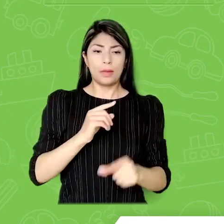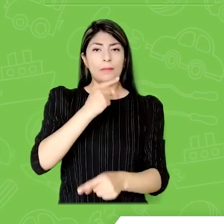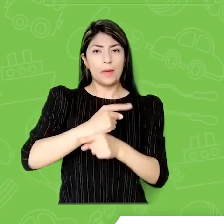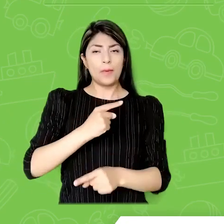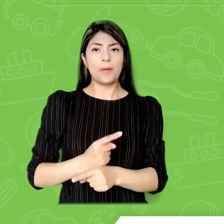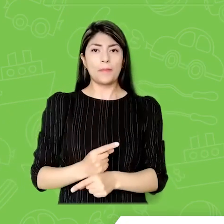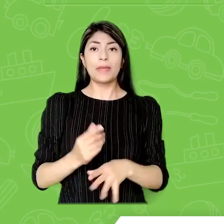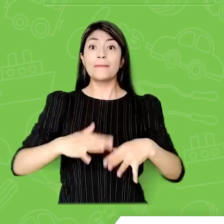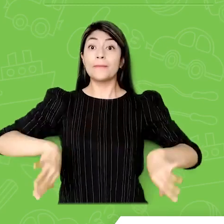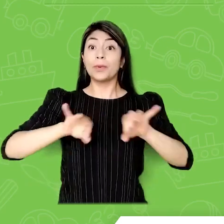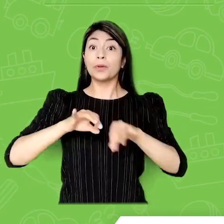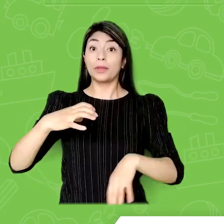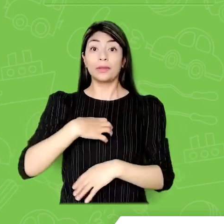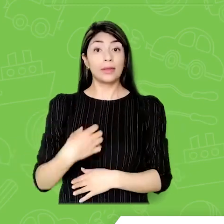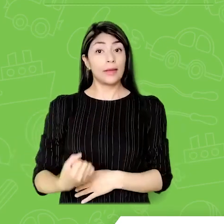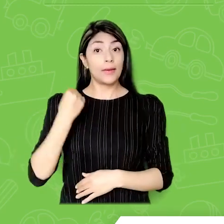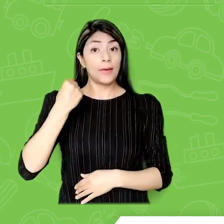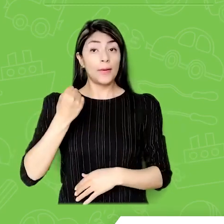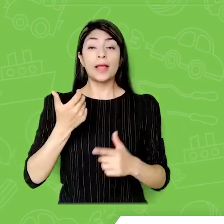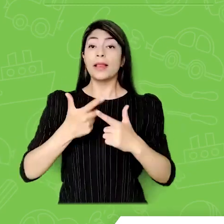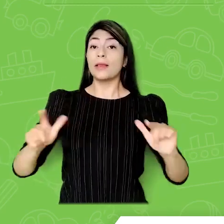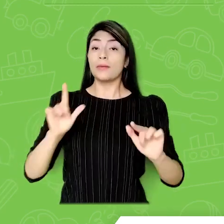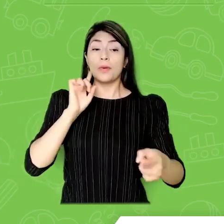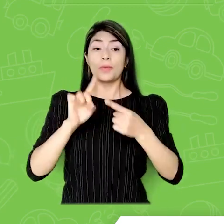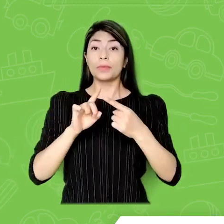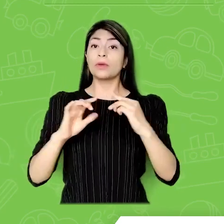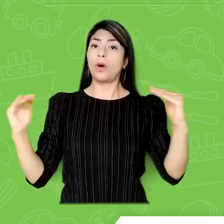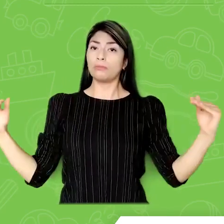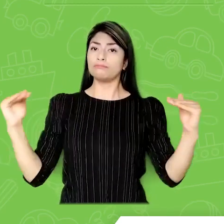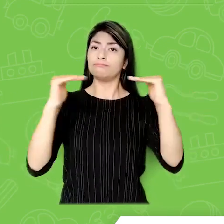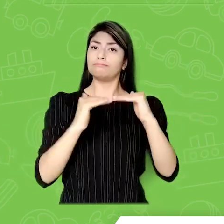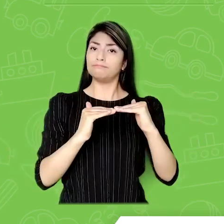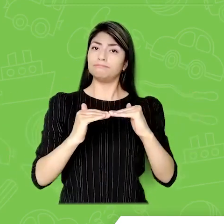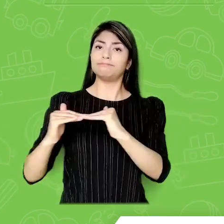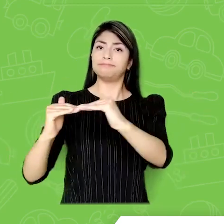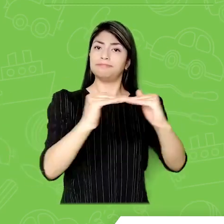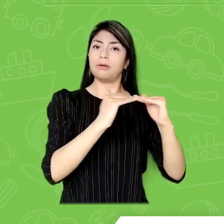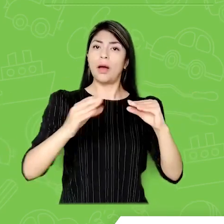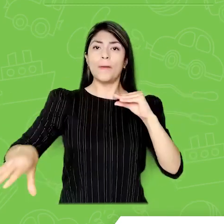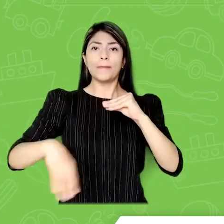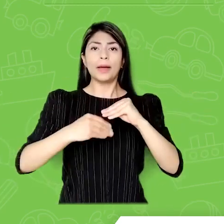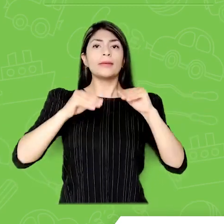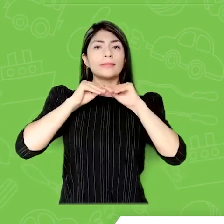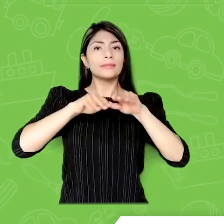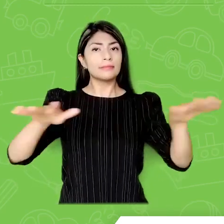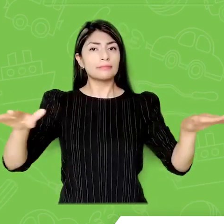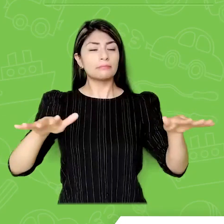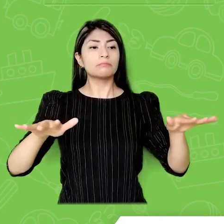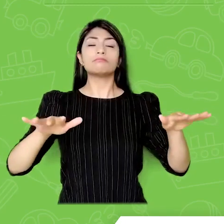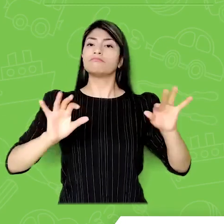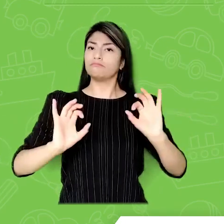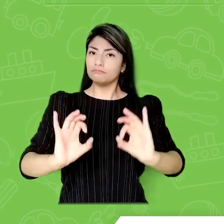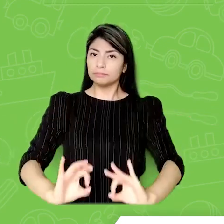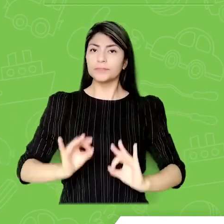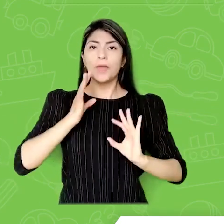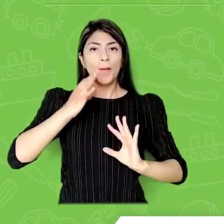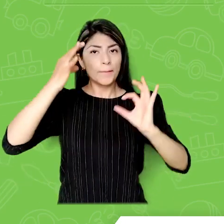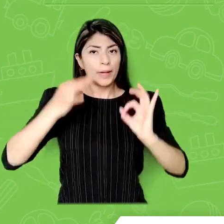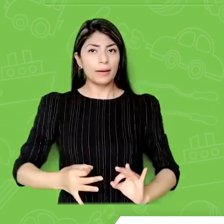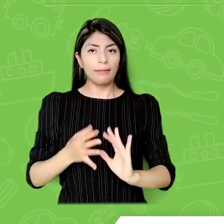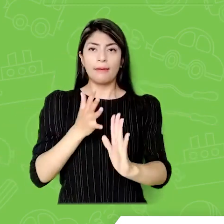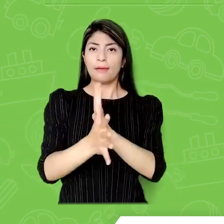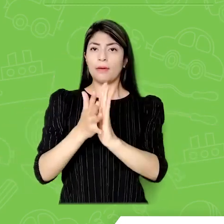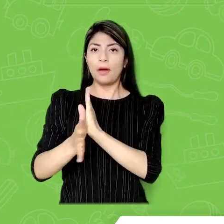principios de mérito, libre concurrencia e igualdad en el ingreso, publicidad, transparencia, especialización de los